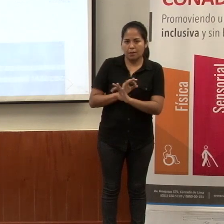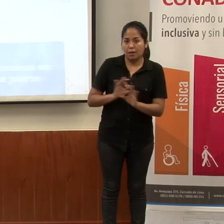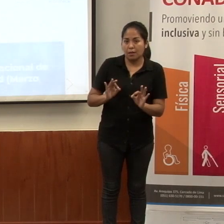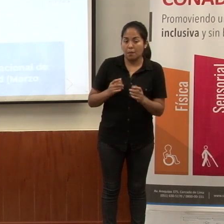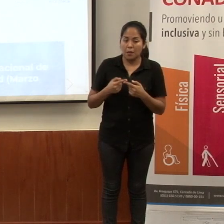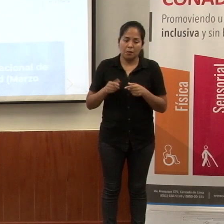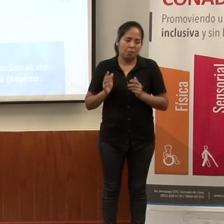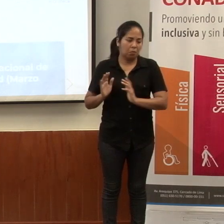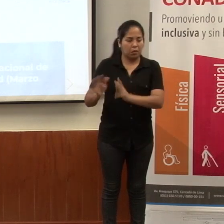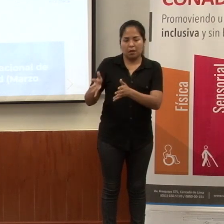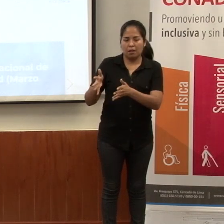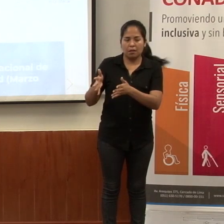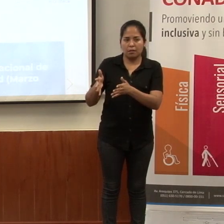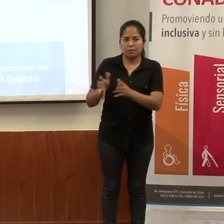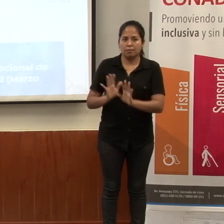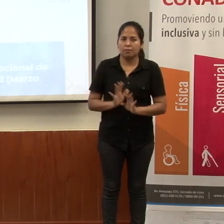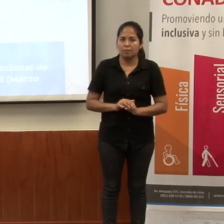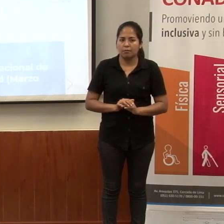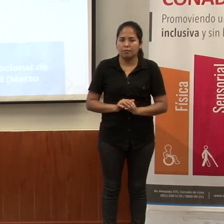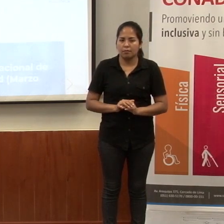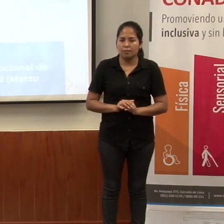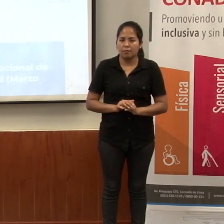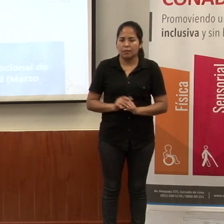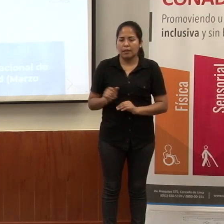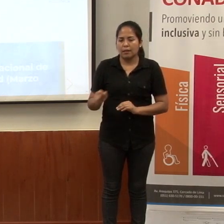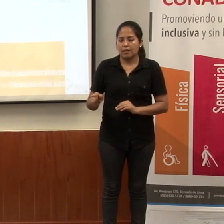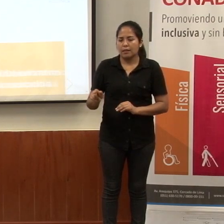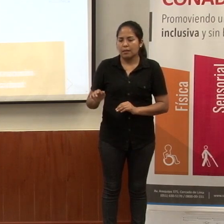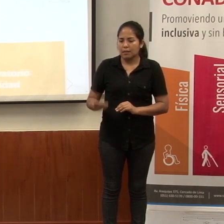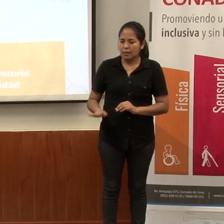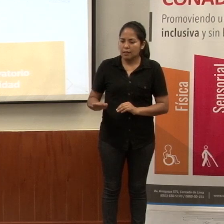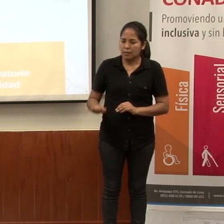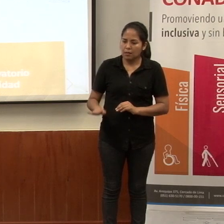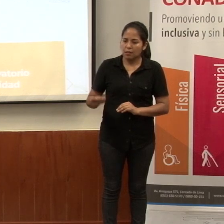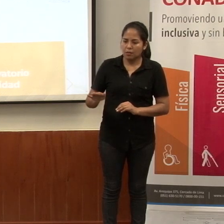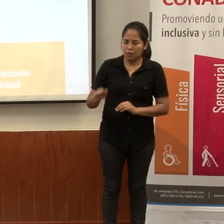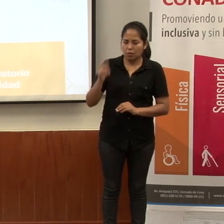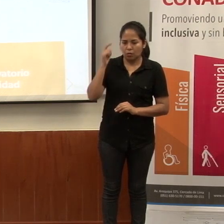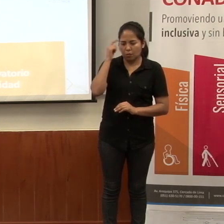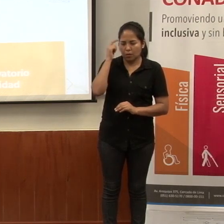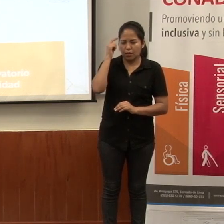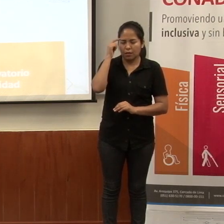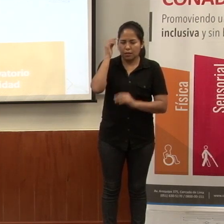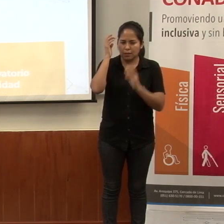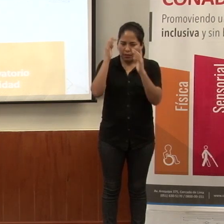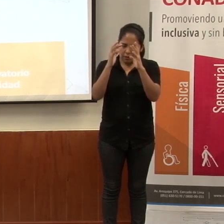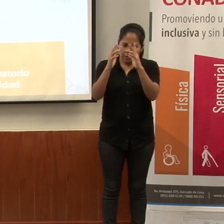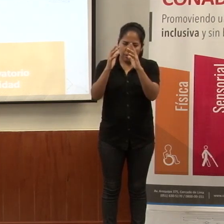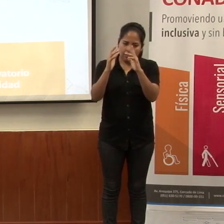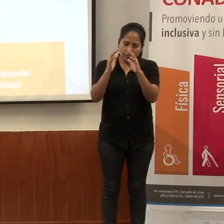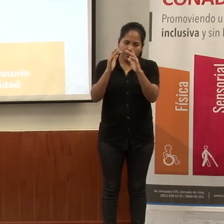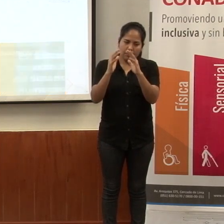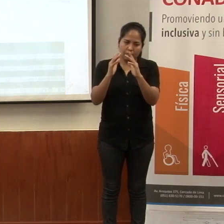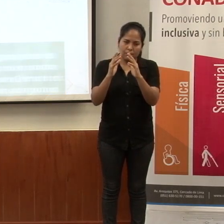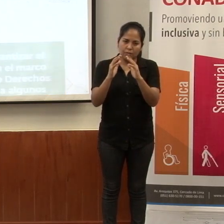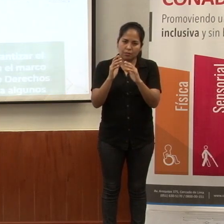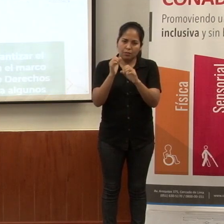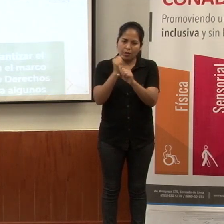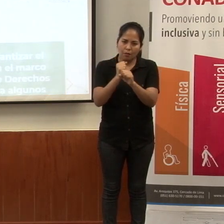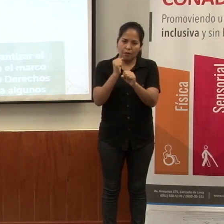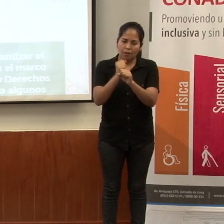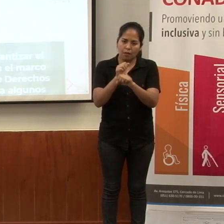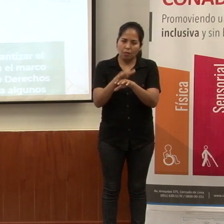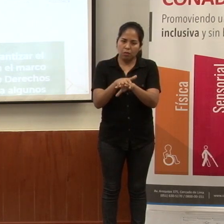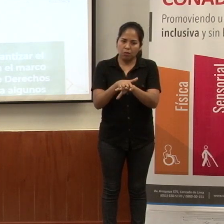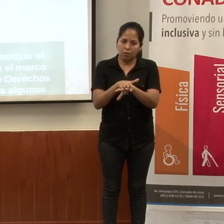si se deja, cada cierto tiempo el niño va perdiendo coeficiente intelectual. Por cada semana se va midiendo el coeficiente intelectual que va